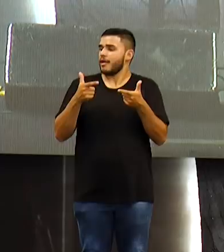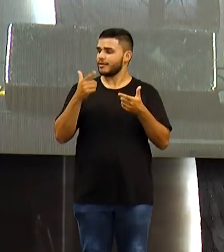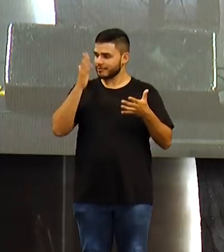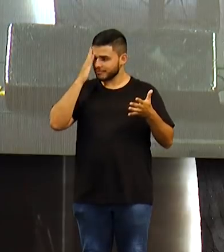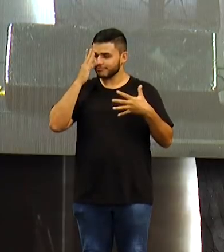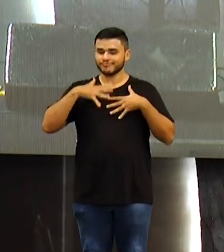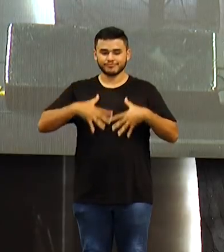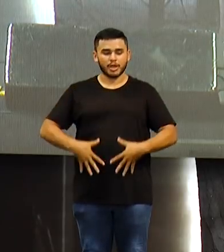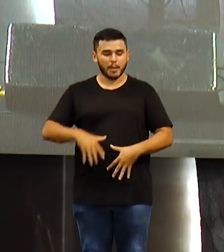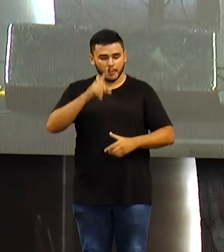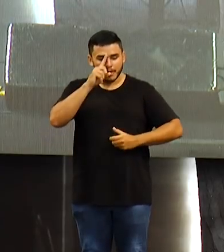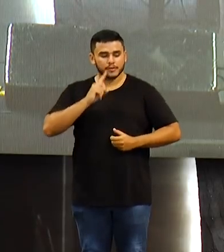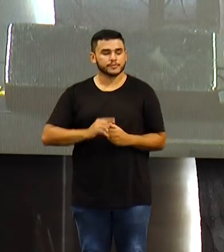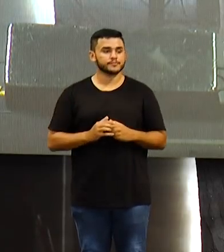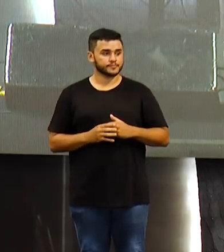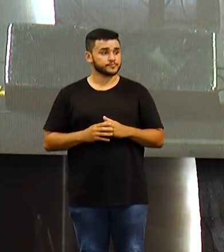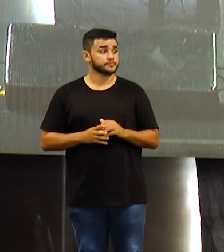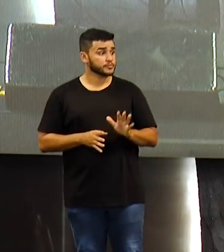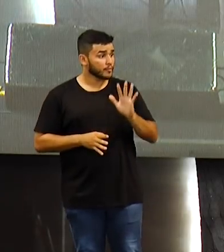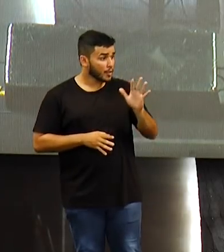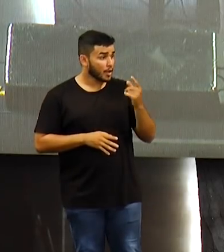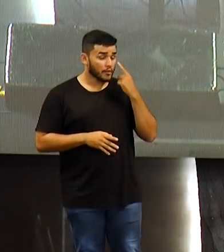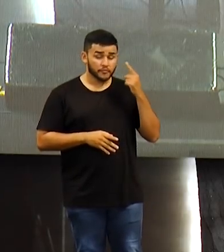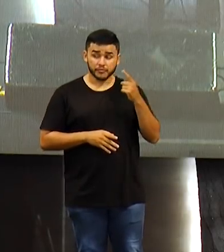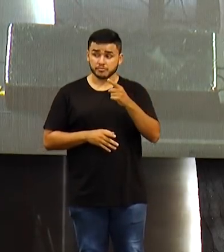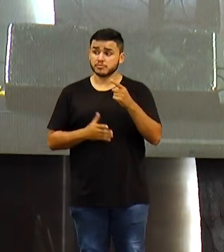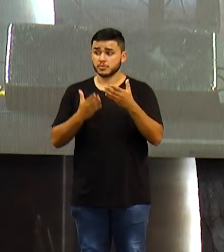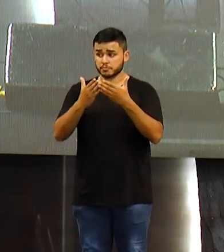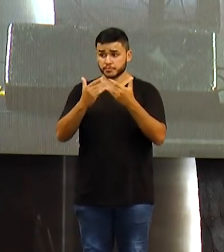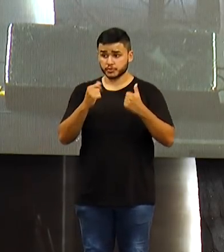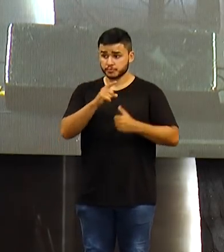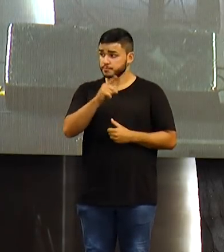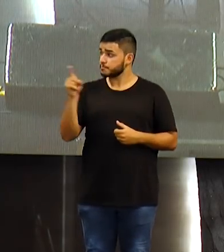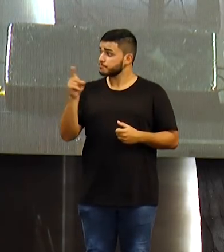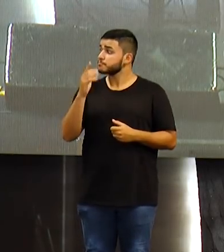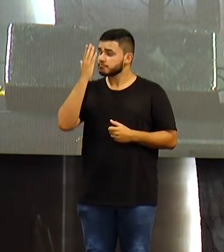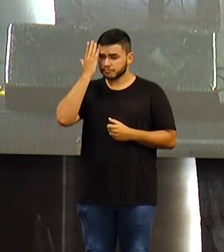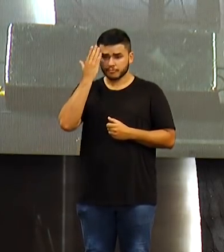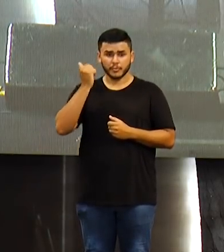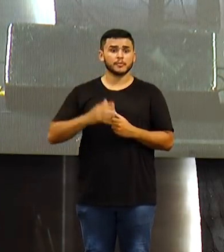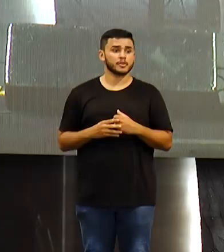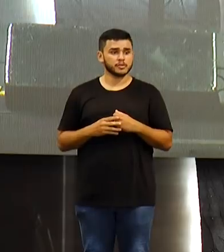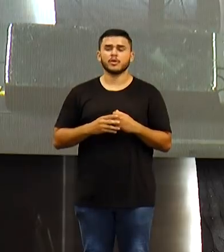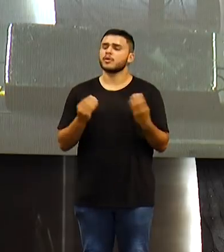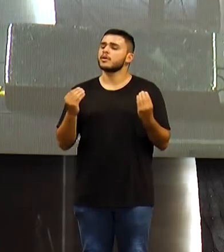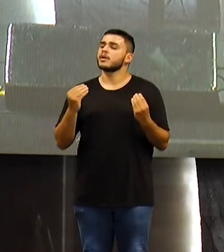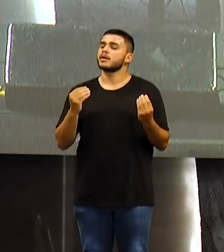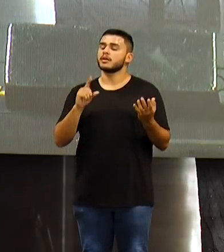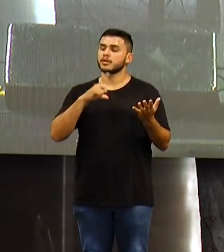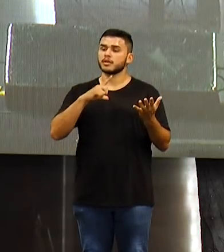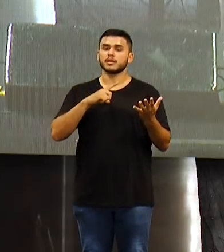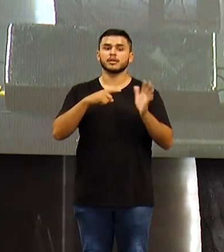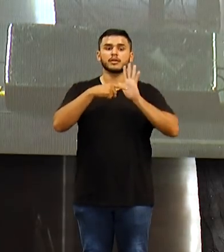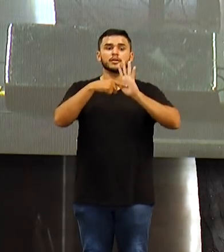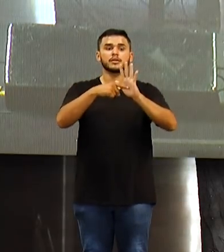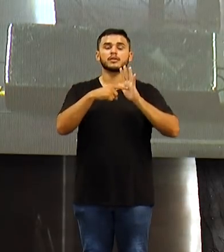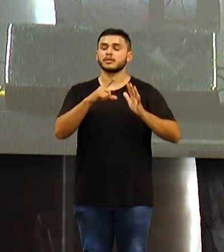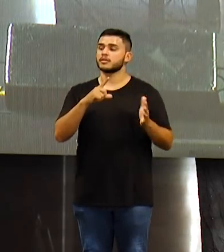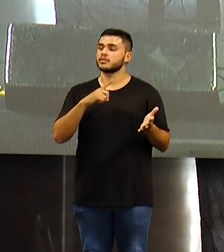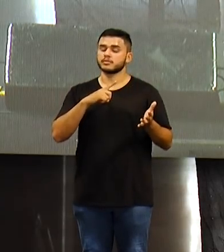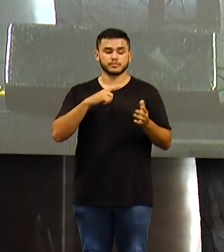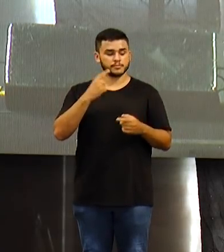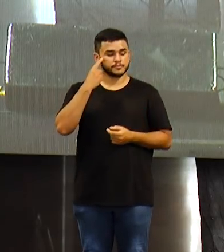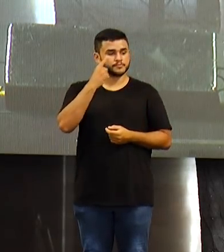isso? Queria só para pedir mais uma coisa a vocês, a última, prometo. Moçada, coloca para mim o